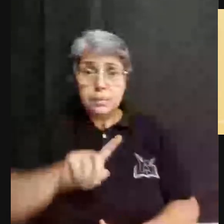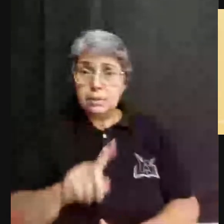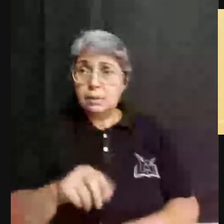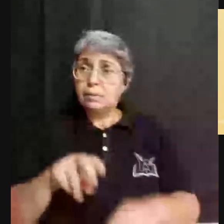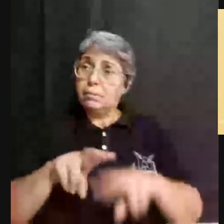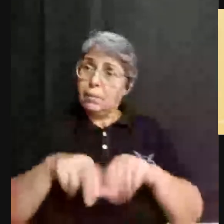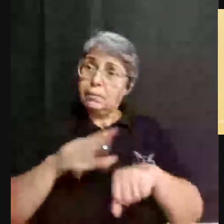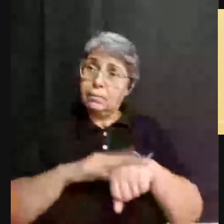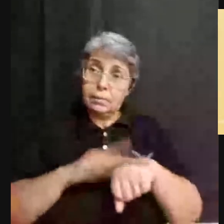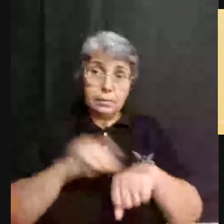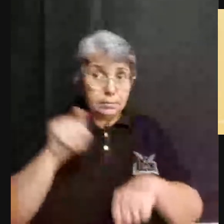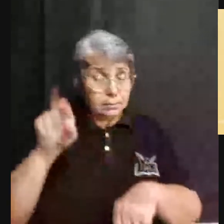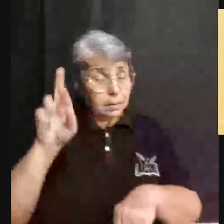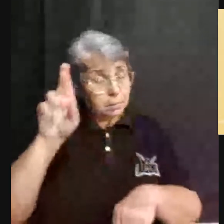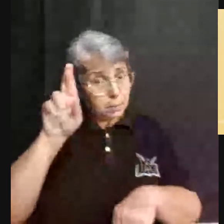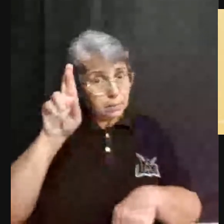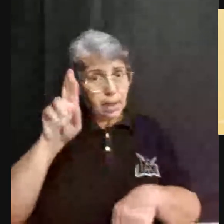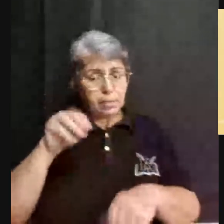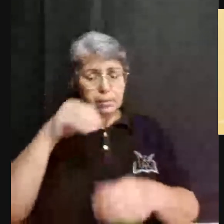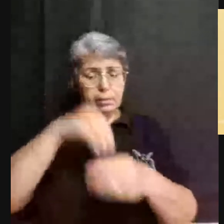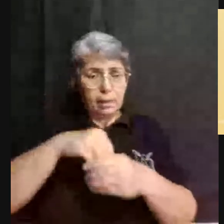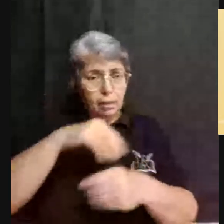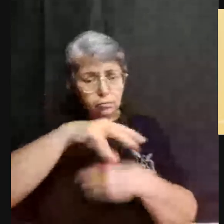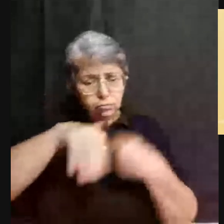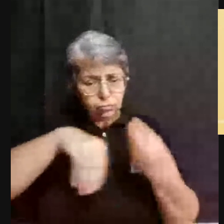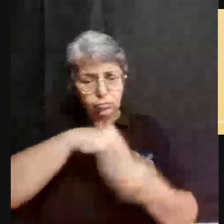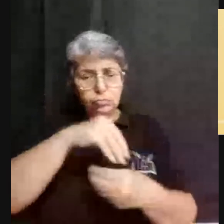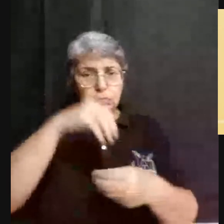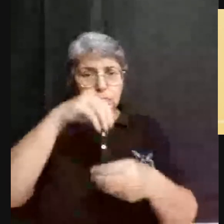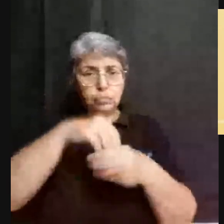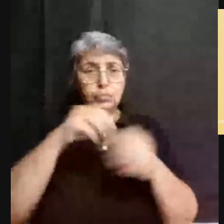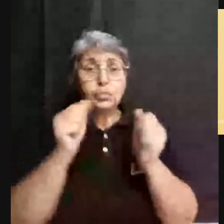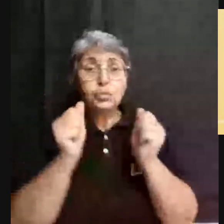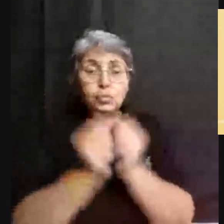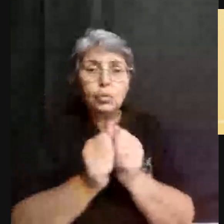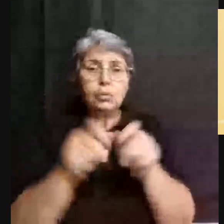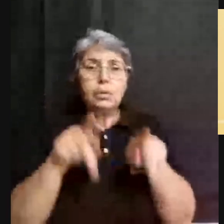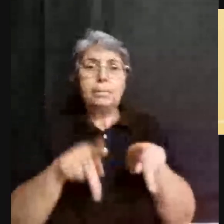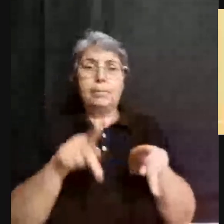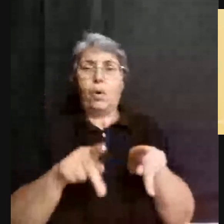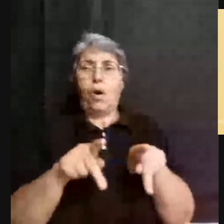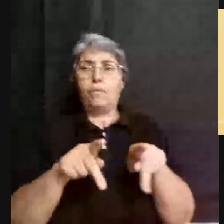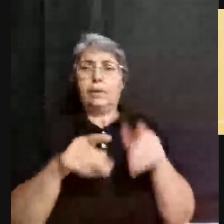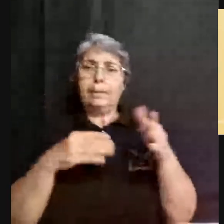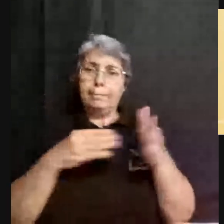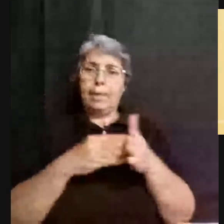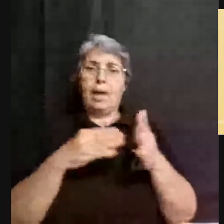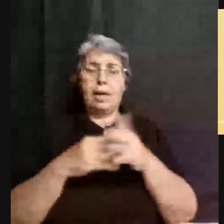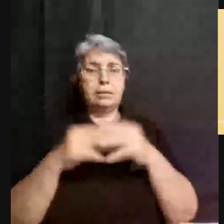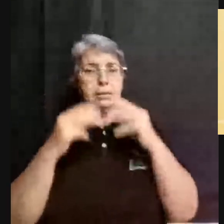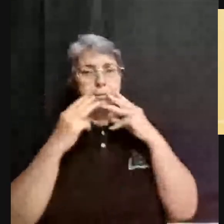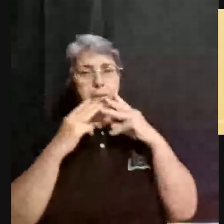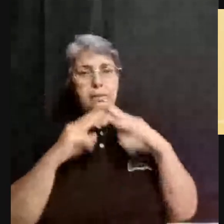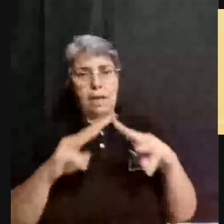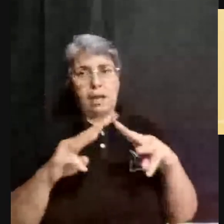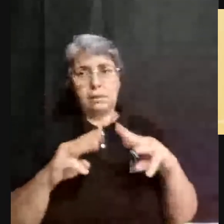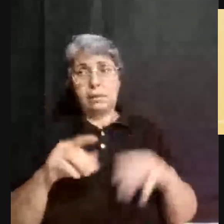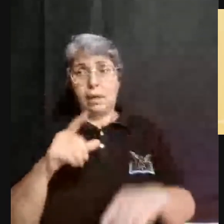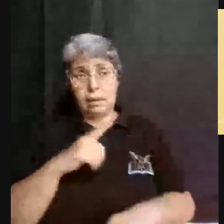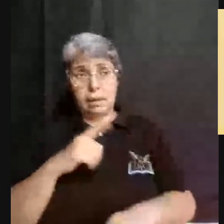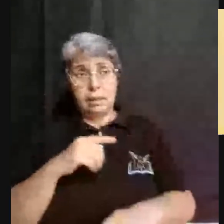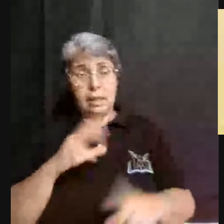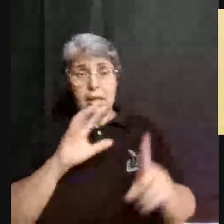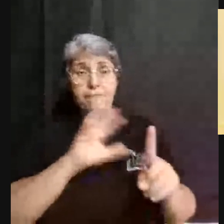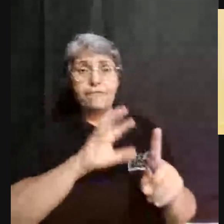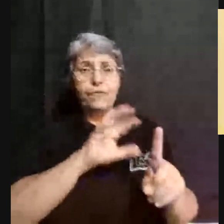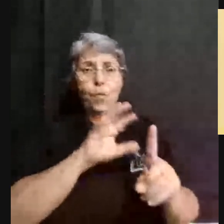que atuam entre nós mesmos que têm impedido a mensagem. A influência que se desenvolveu de resistência à